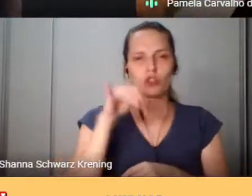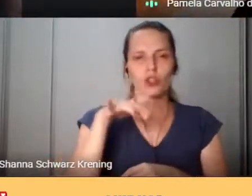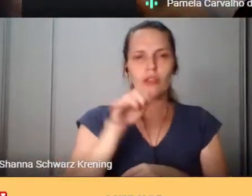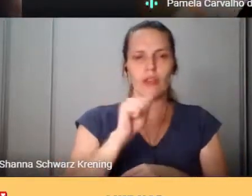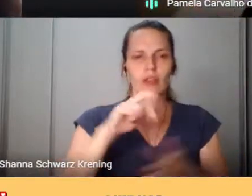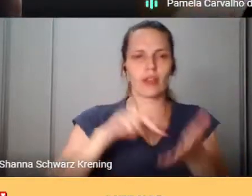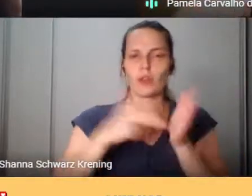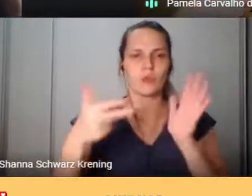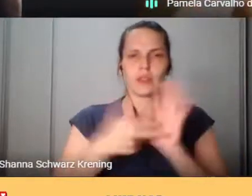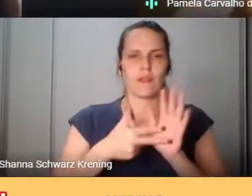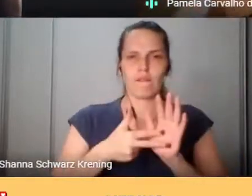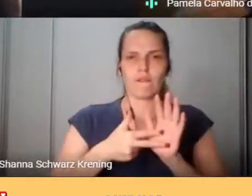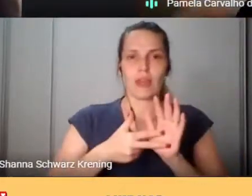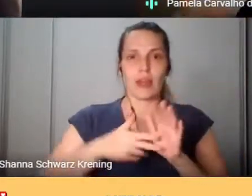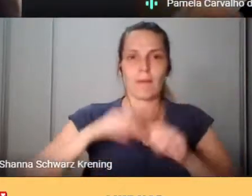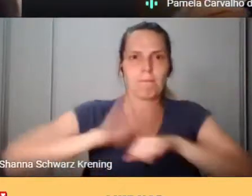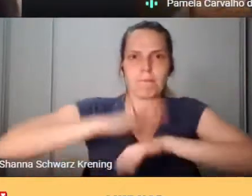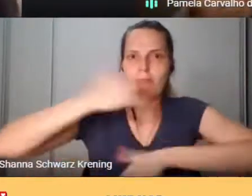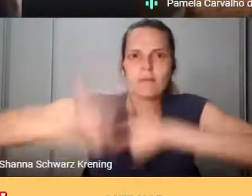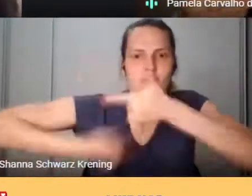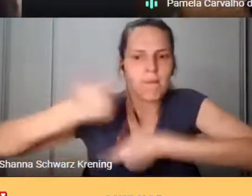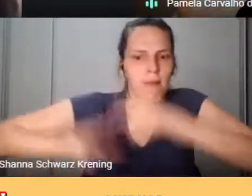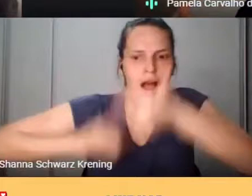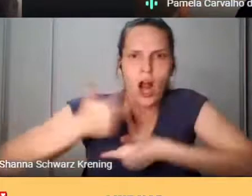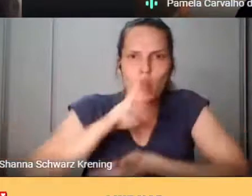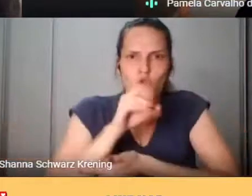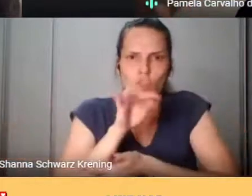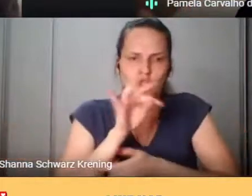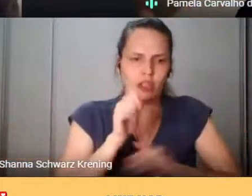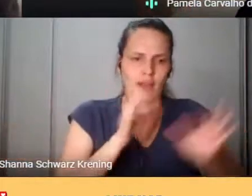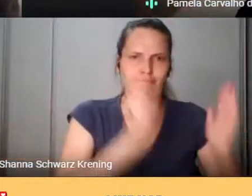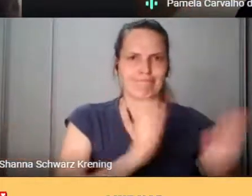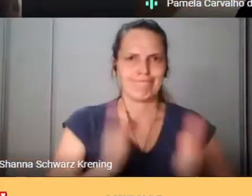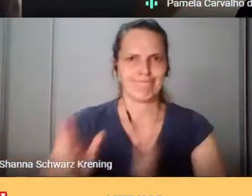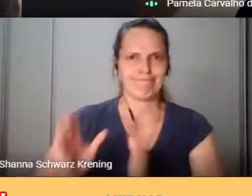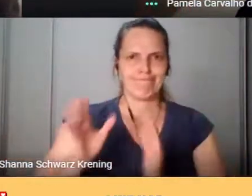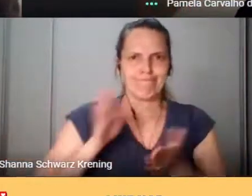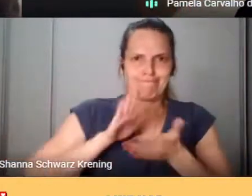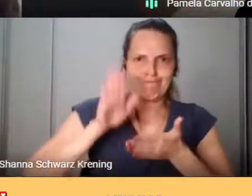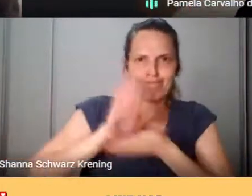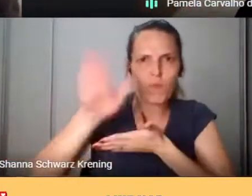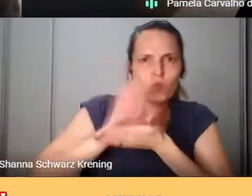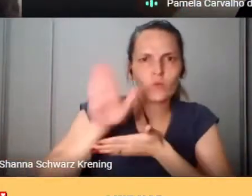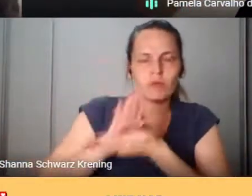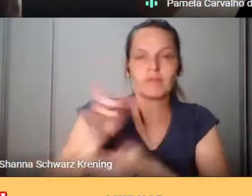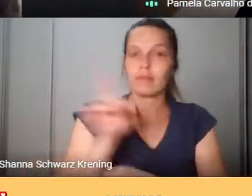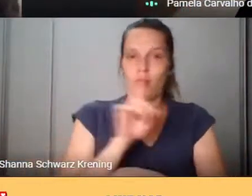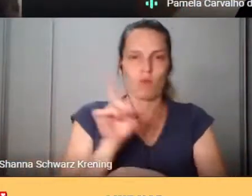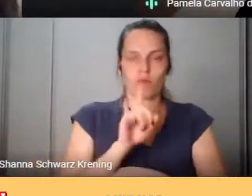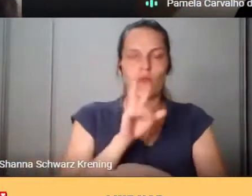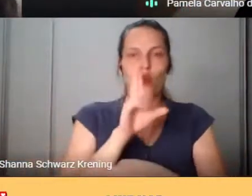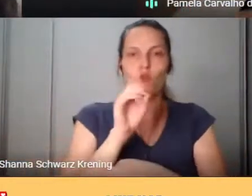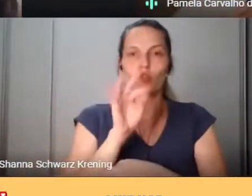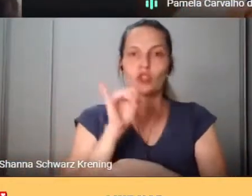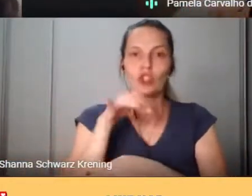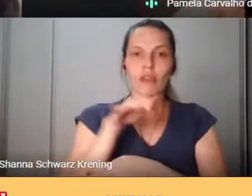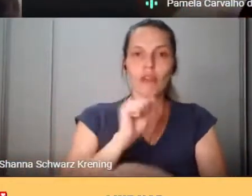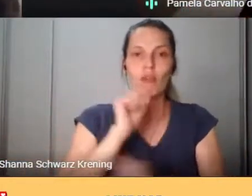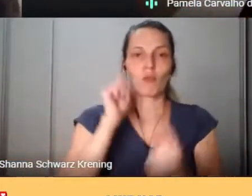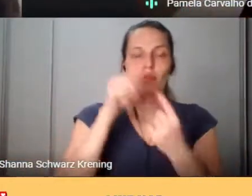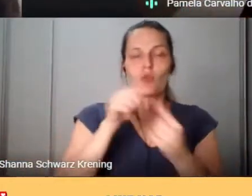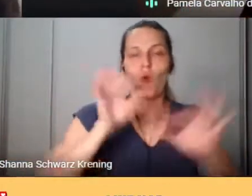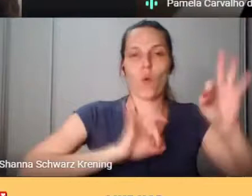aumentar a produtividade, nada disso, mas é porque rotinas, elas têm uma função organizadora que vai